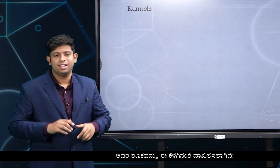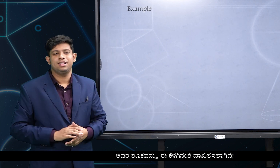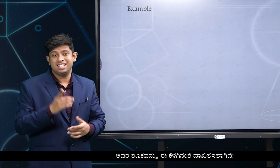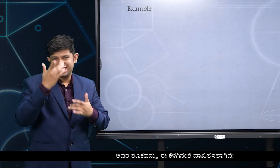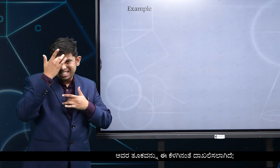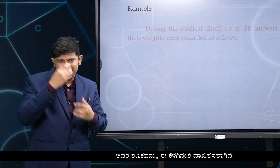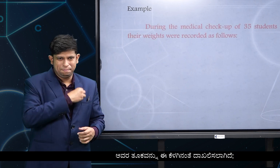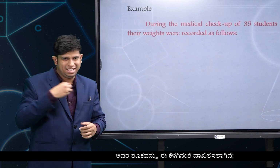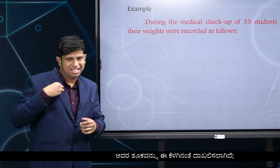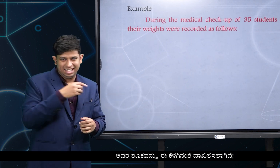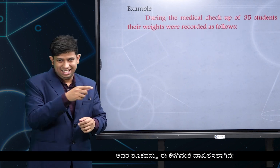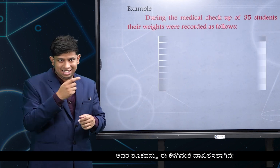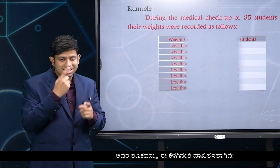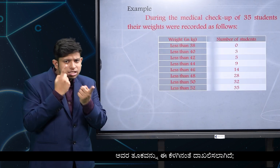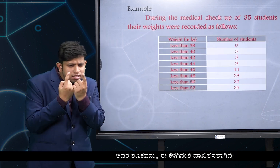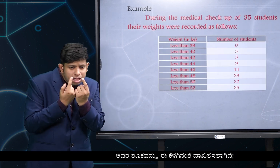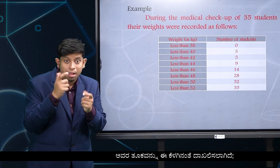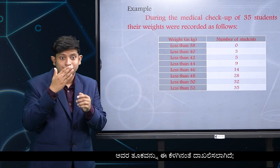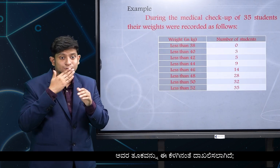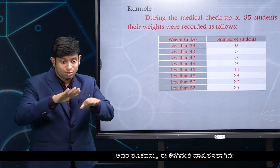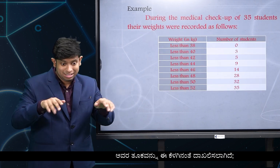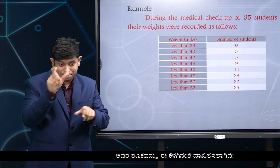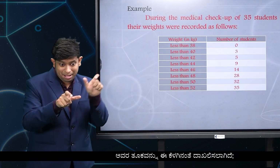ಅವರ ತೂಕವನ್ನು ಈ ಕೆಳಗಿನಂತೆ ದಾಖಲಿಸಲಾಗಿದೆ.